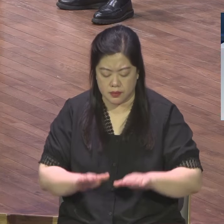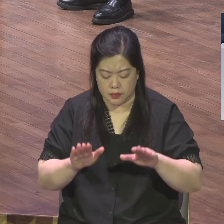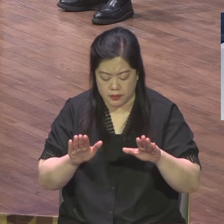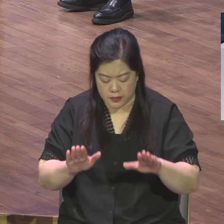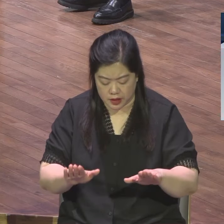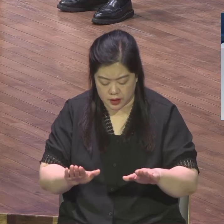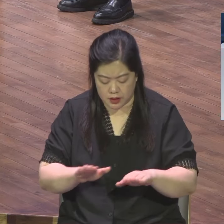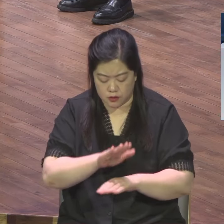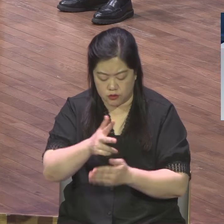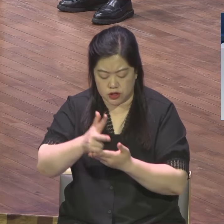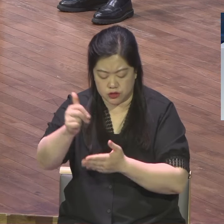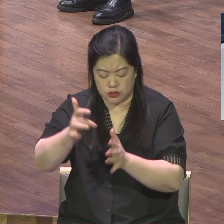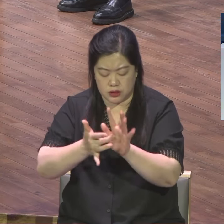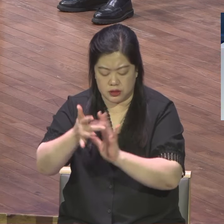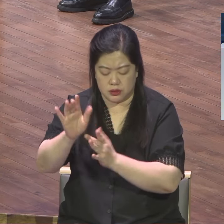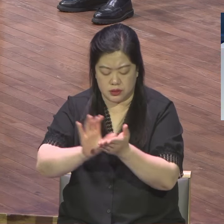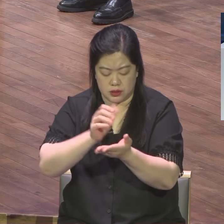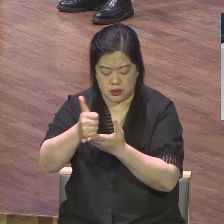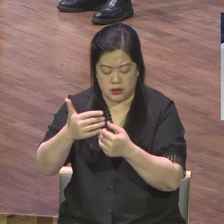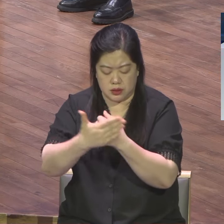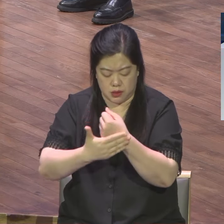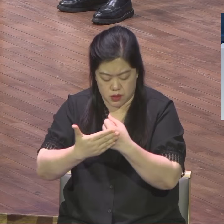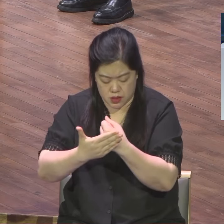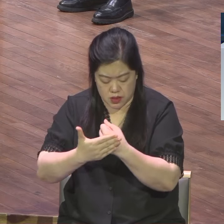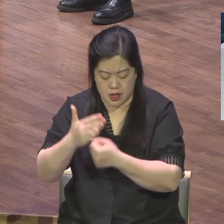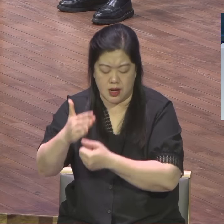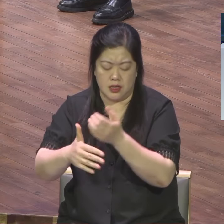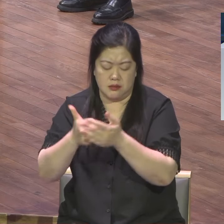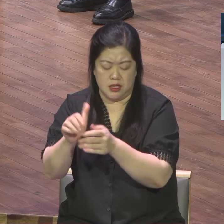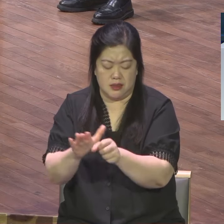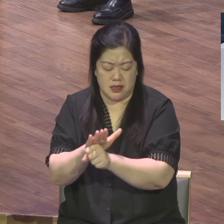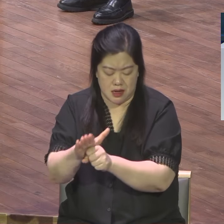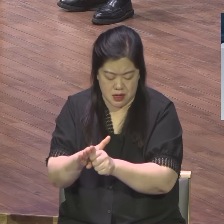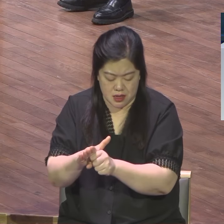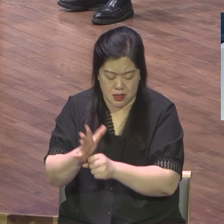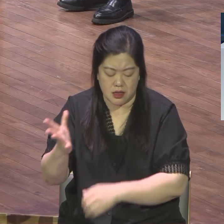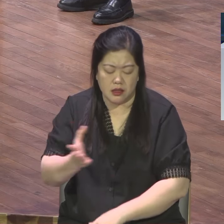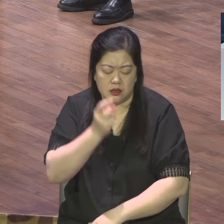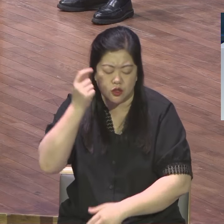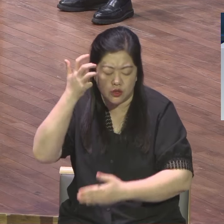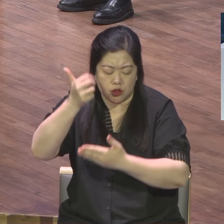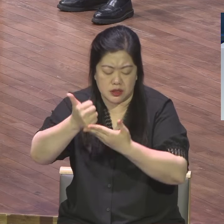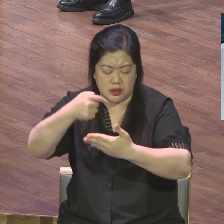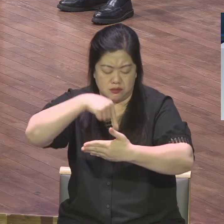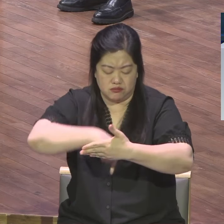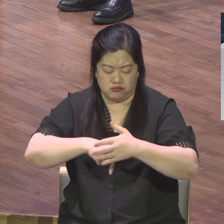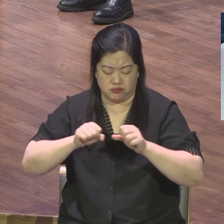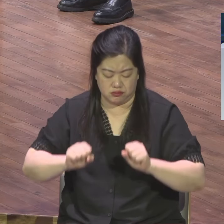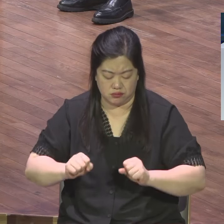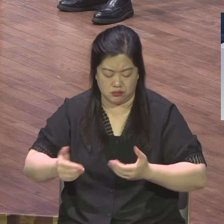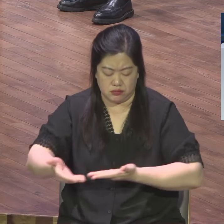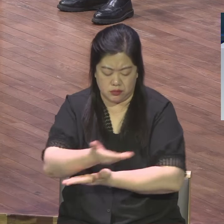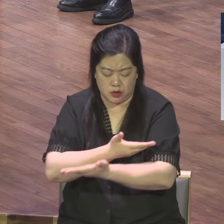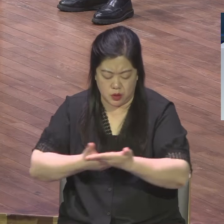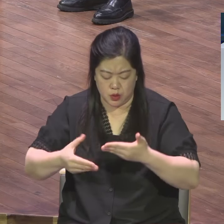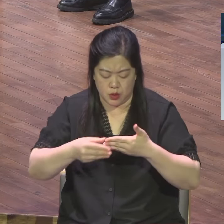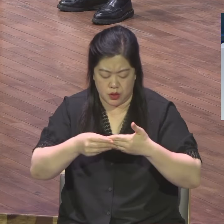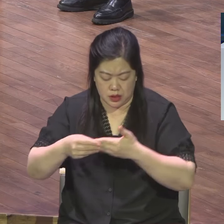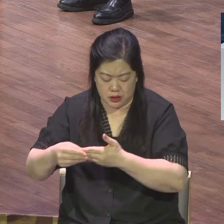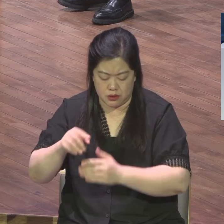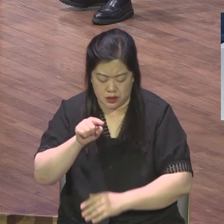이제는 우리 주 예수 그리스도의 은혜와 하나님의 사랑과 성령의 내주 인도 역사 교통하심이 말씀의